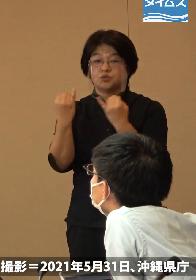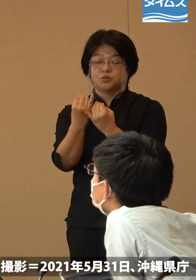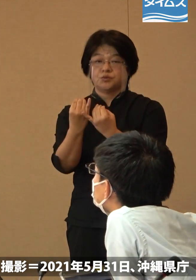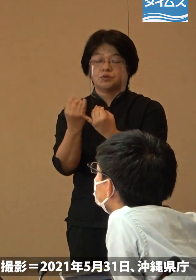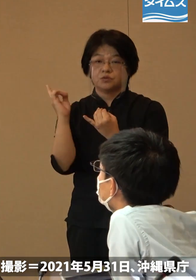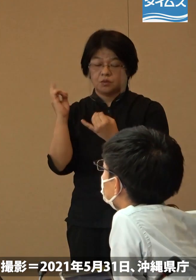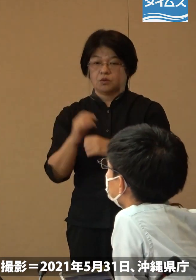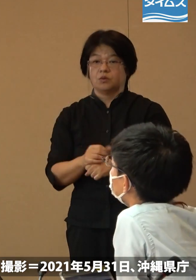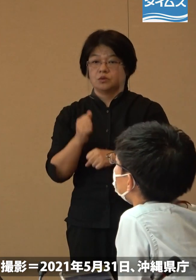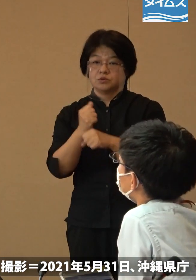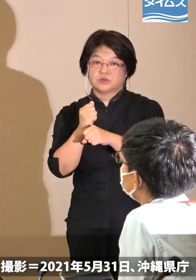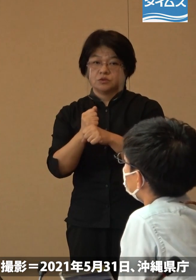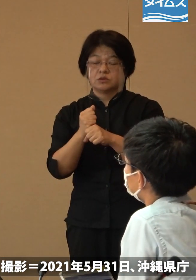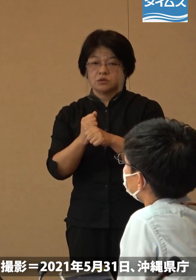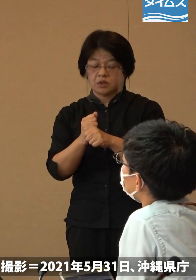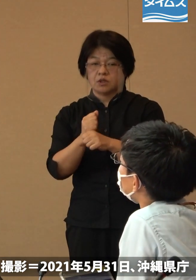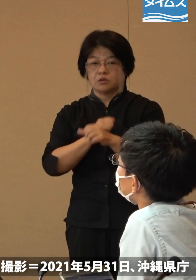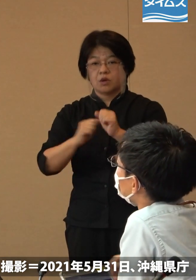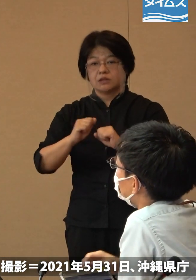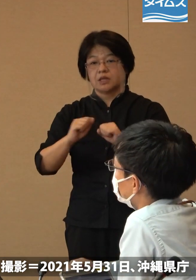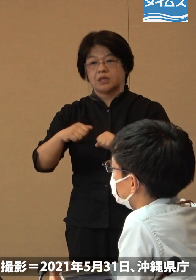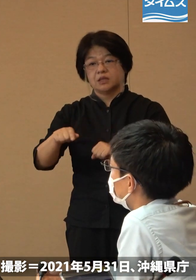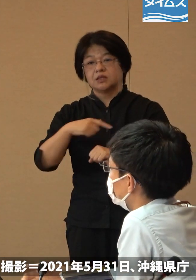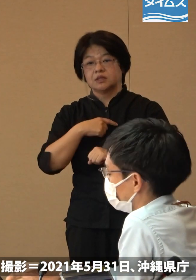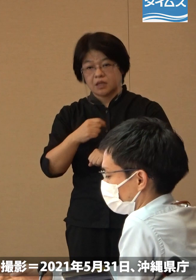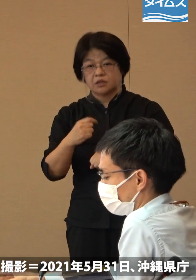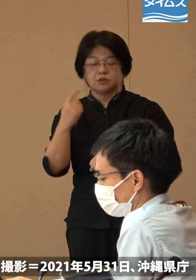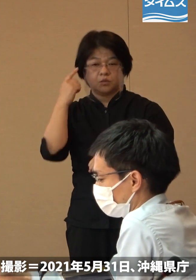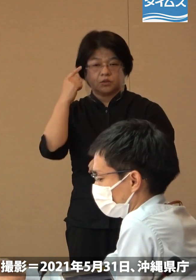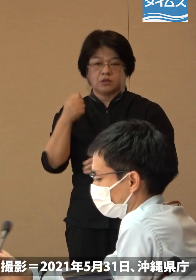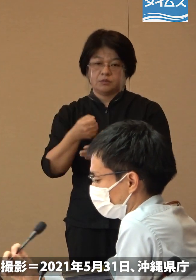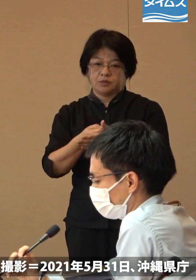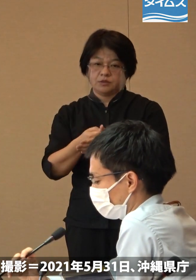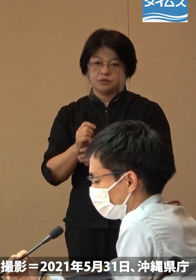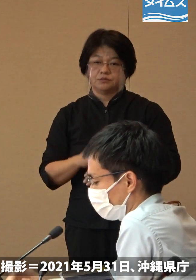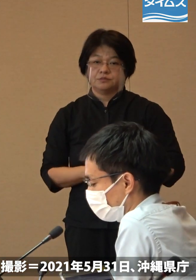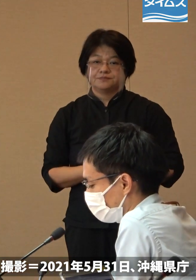ームを動かしていこうということにしたものであります。